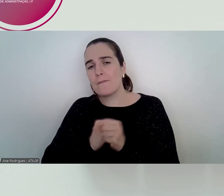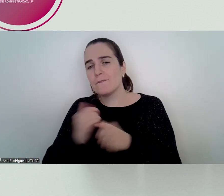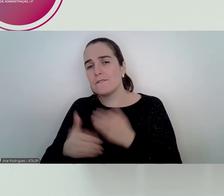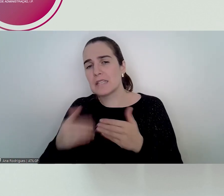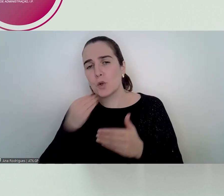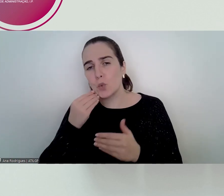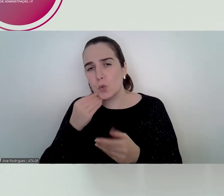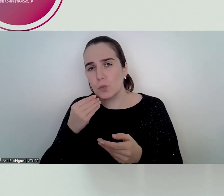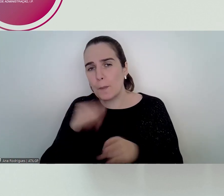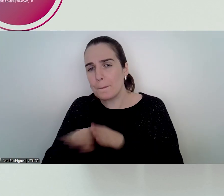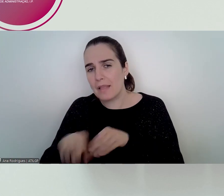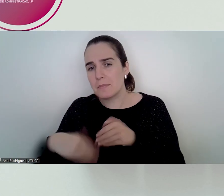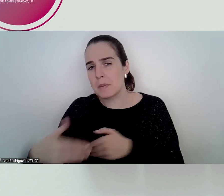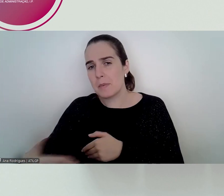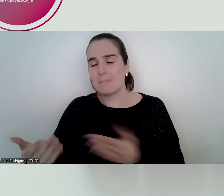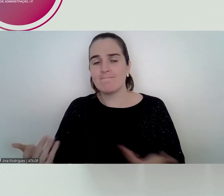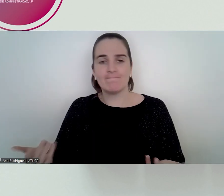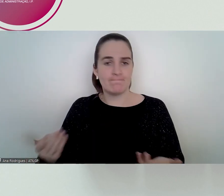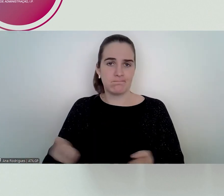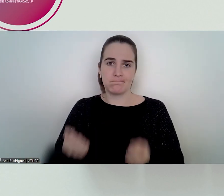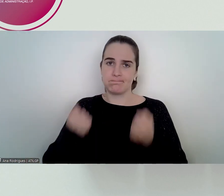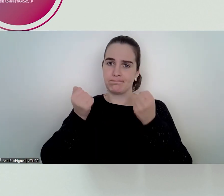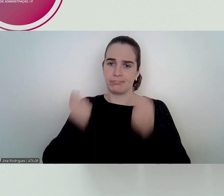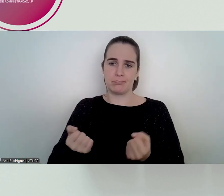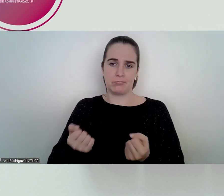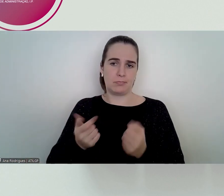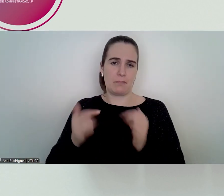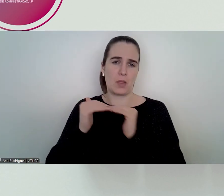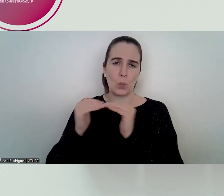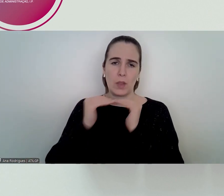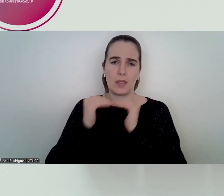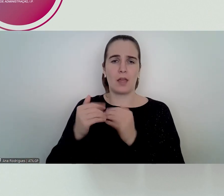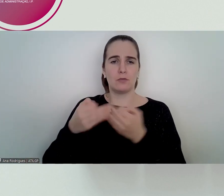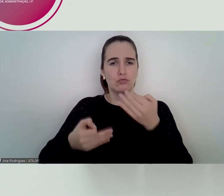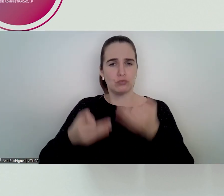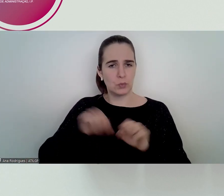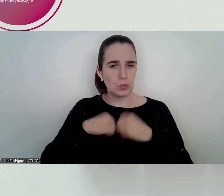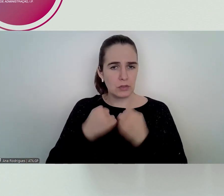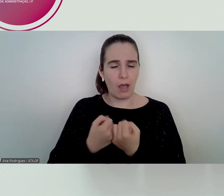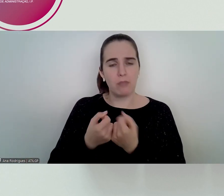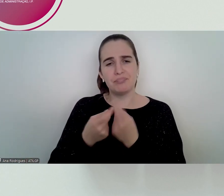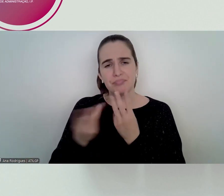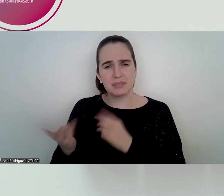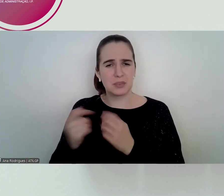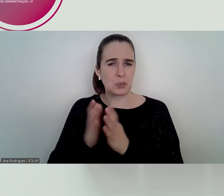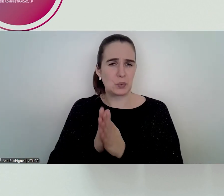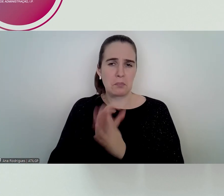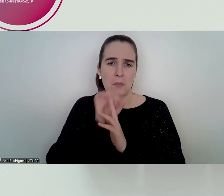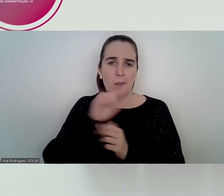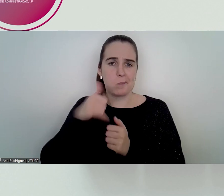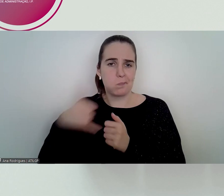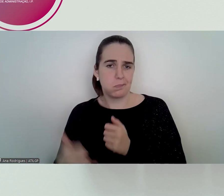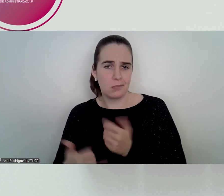são importantes do contexto público, as questões de equidade, da justiça social e outras podem ser totalmente secundarizadas porque